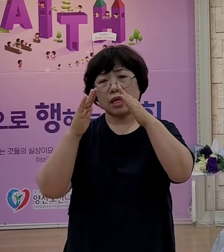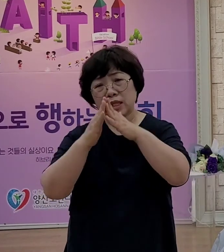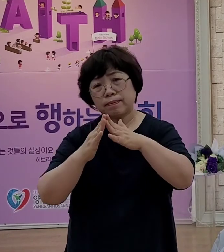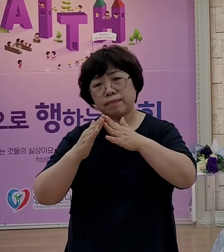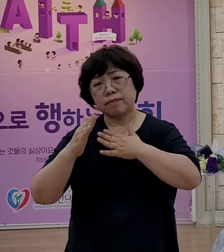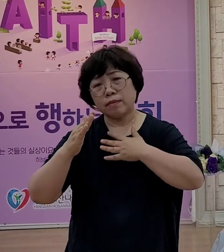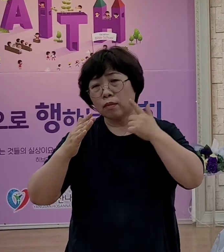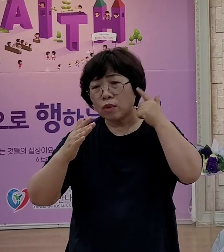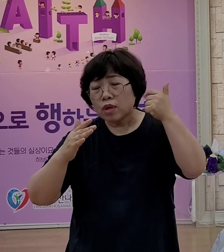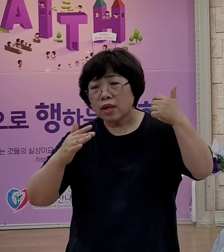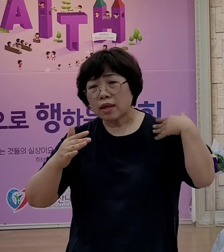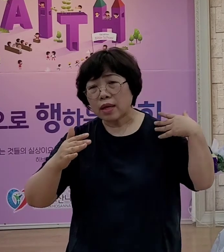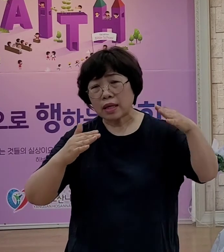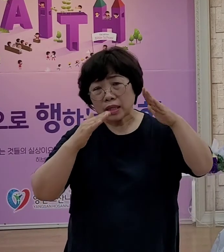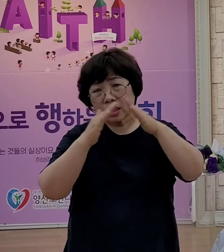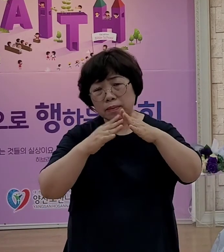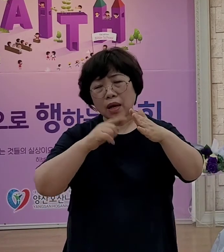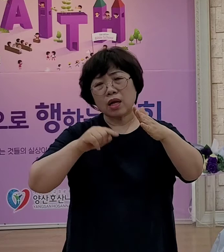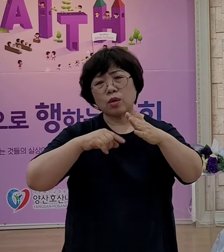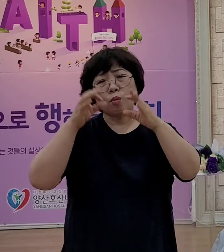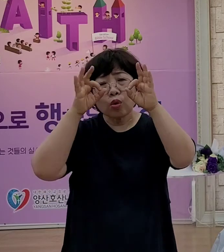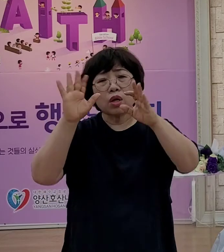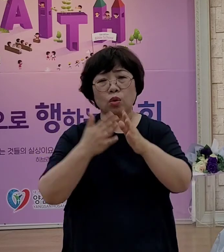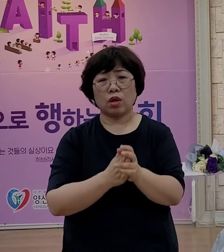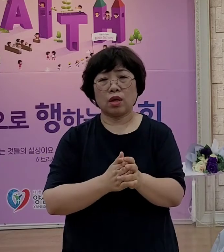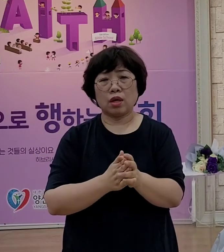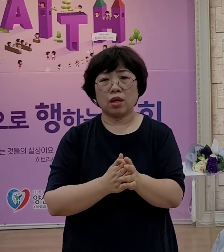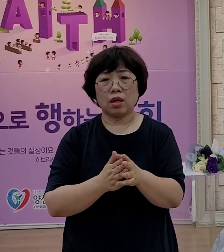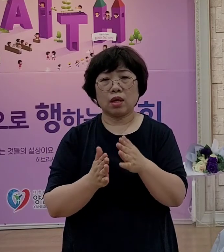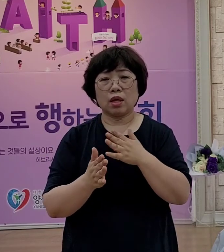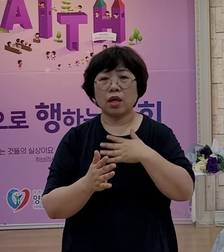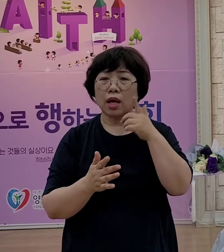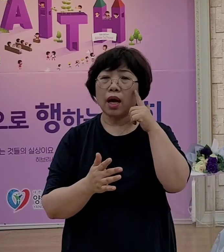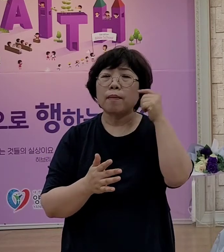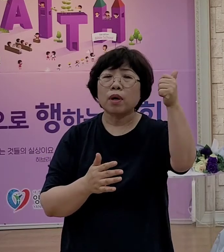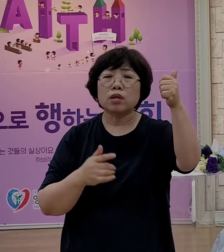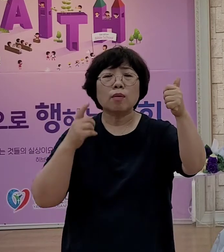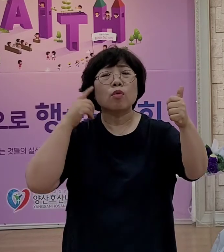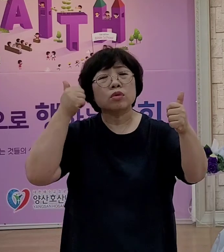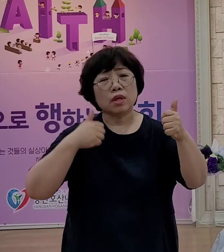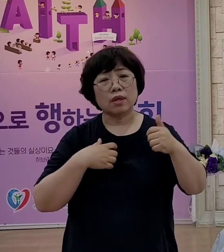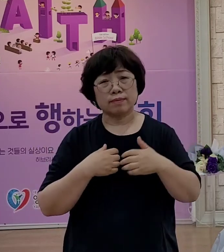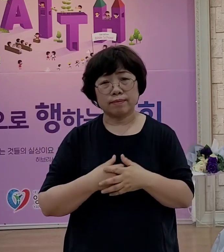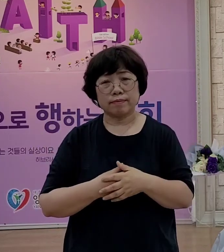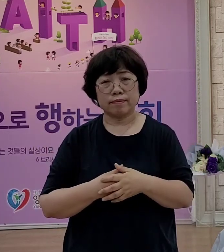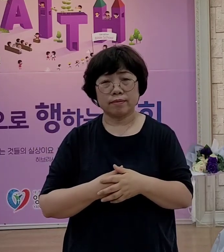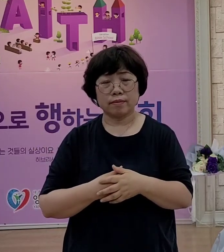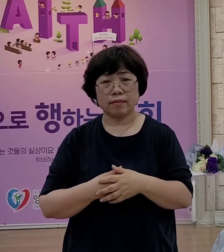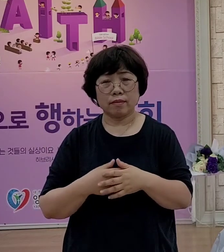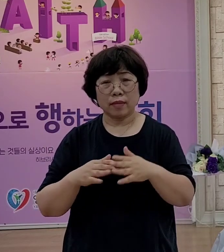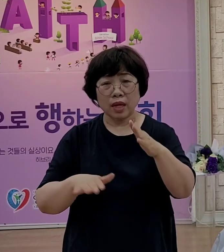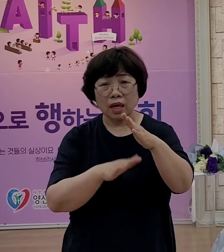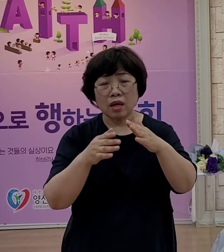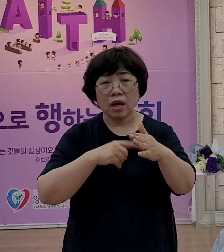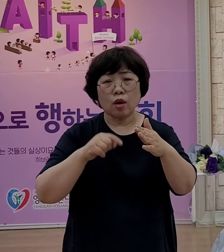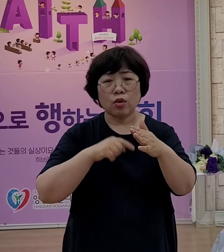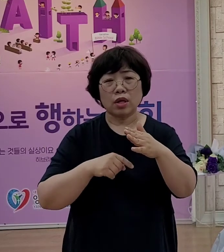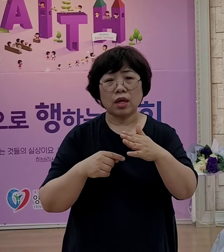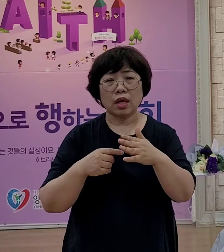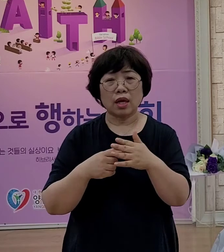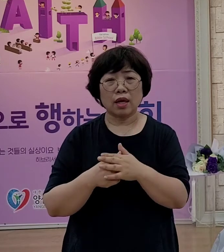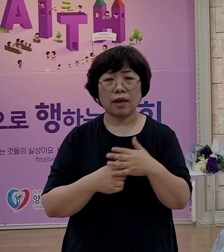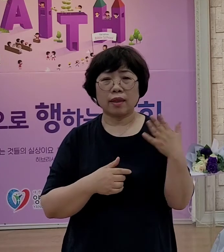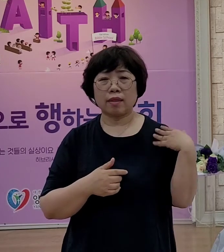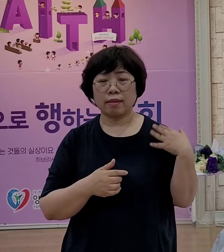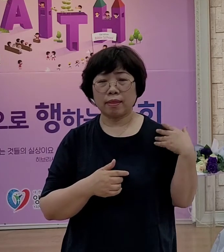우리 집이 아버지가 목사고 사모예요. 제가 우리 집안의 7번째 목사예요. 다